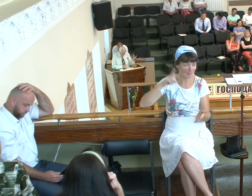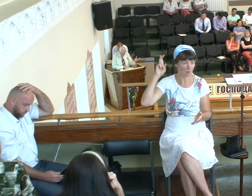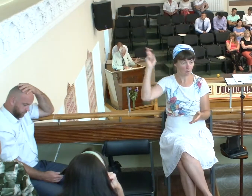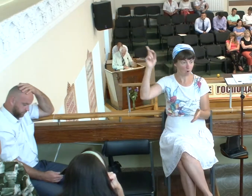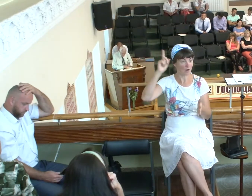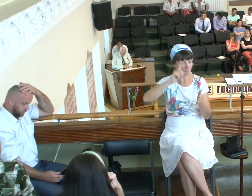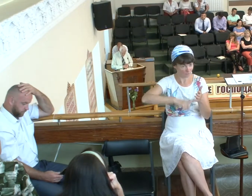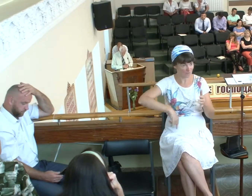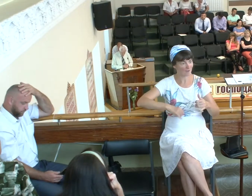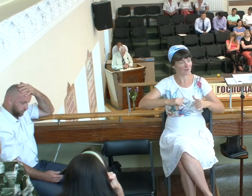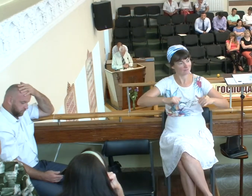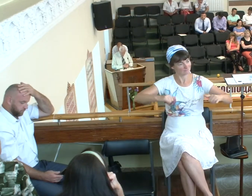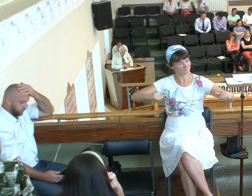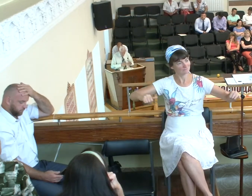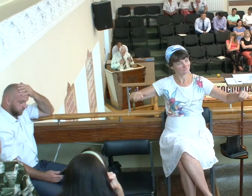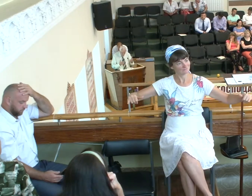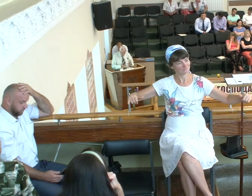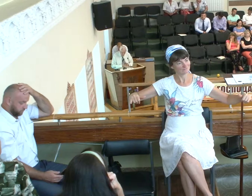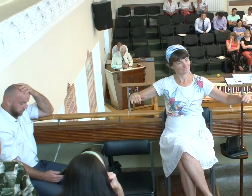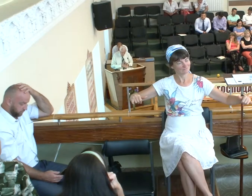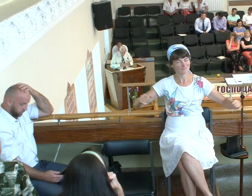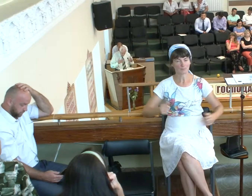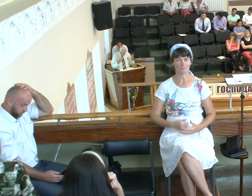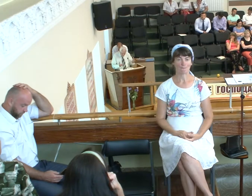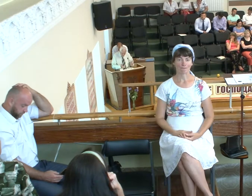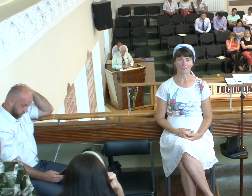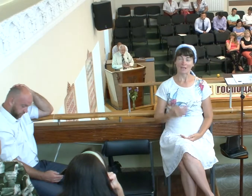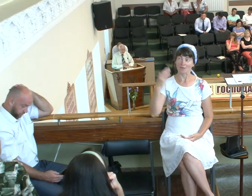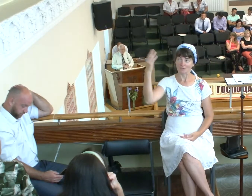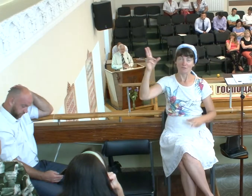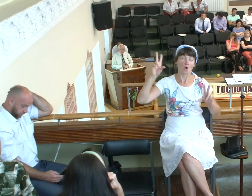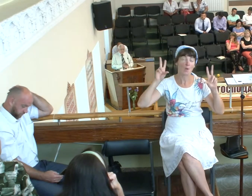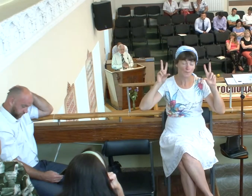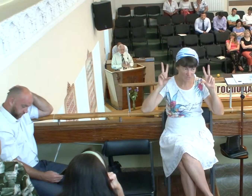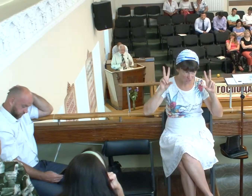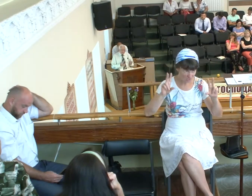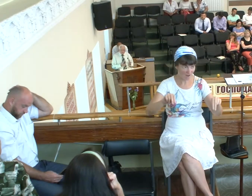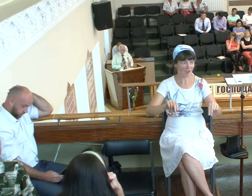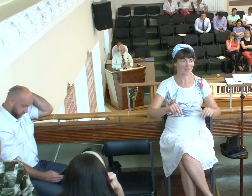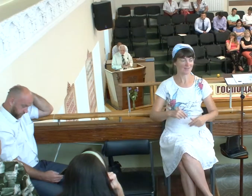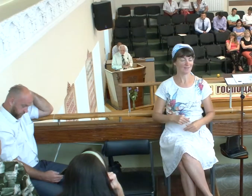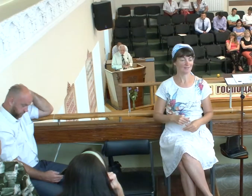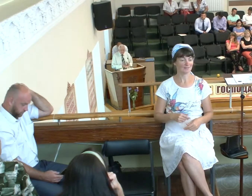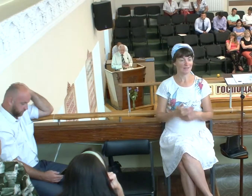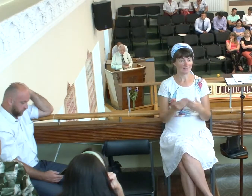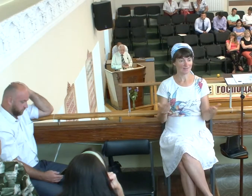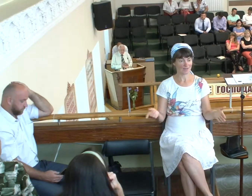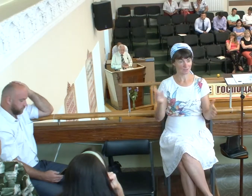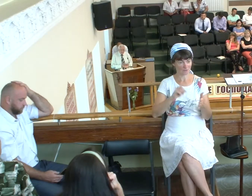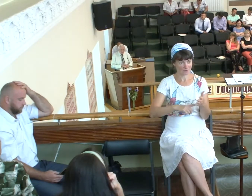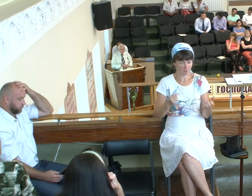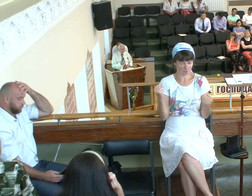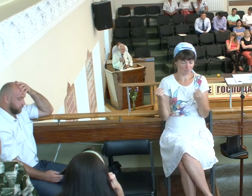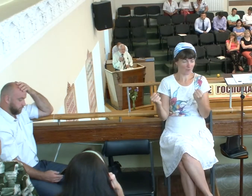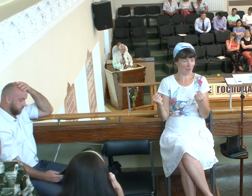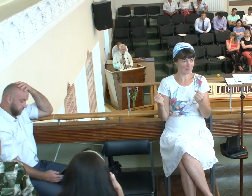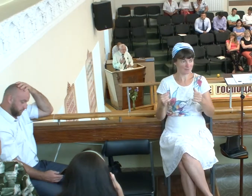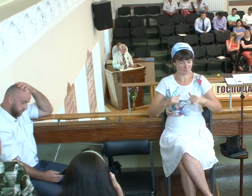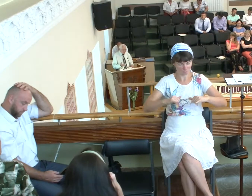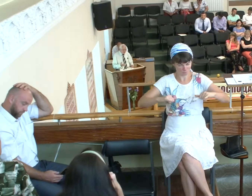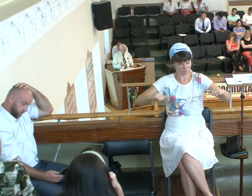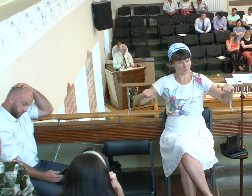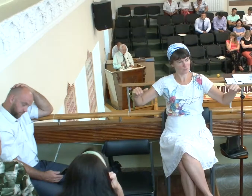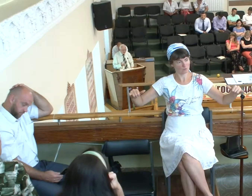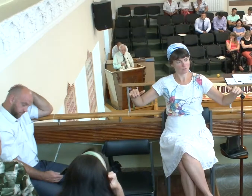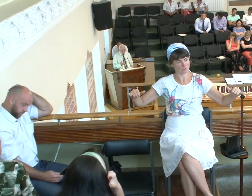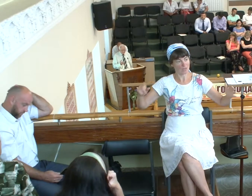в исторических книгах, в Его заповедях, в Его обетованиях. наша вера укрепляется, растет. Она нуждается